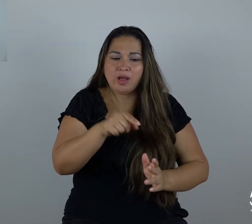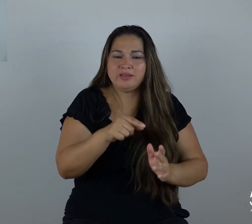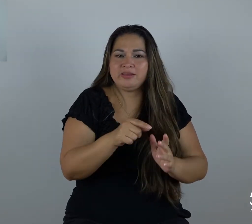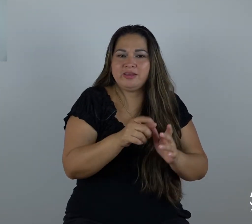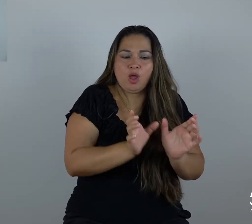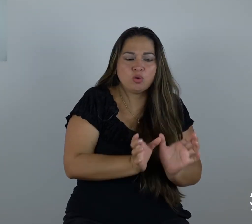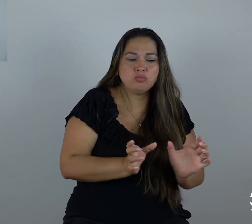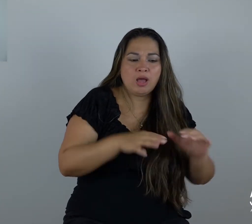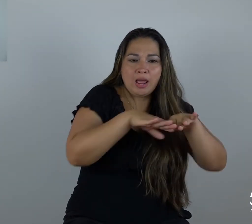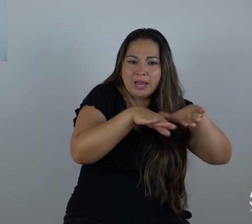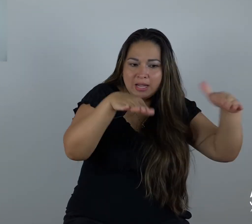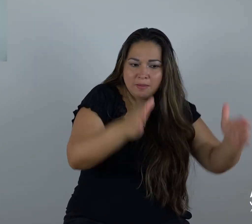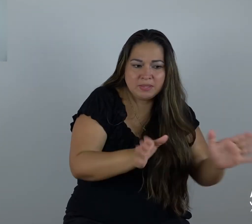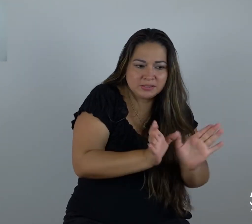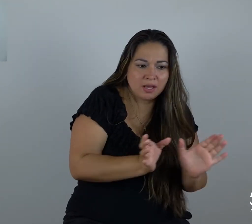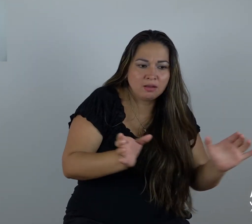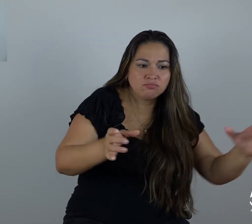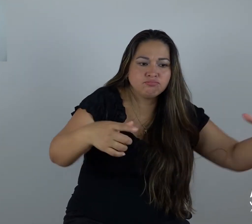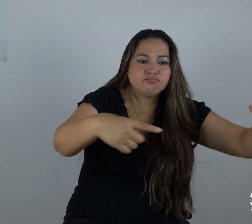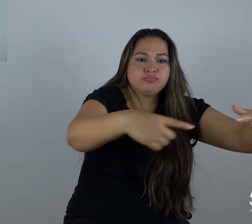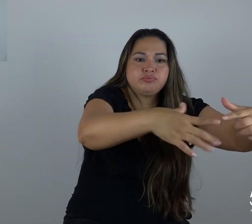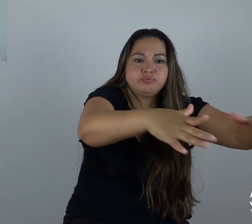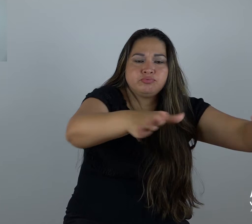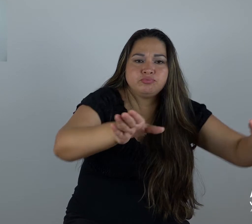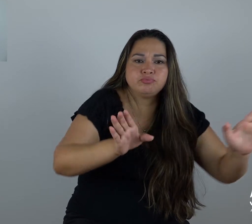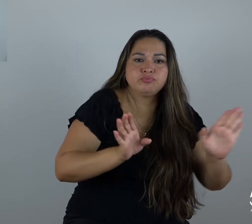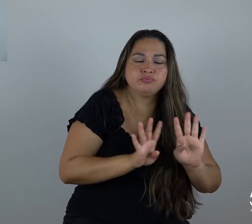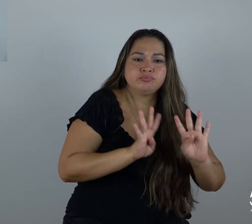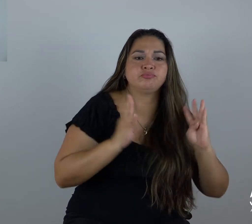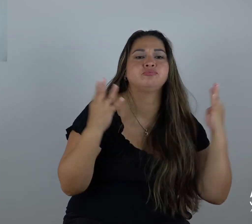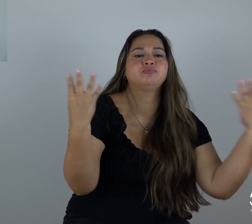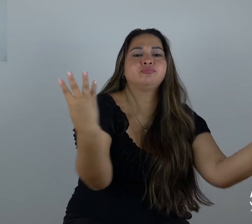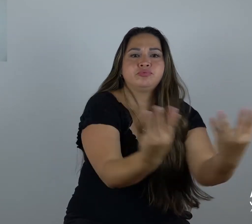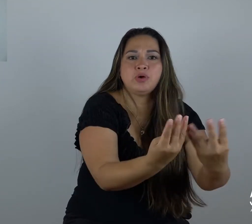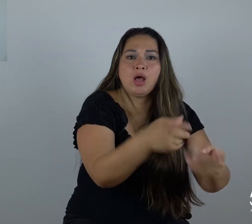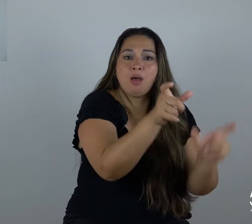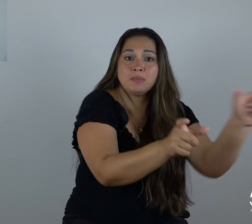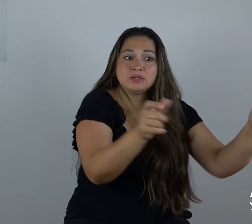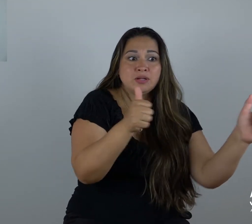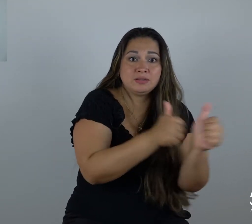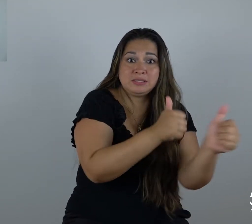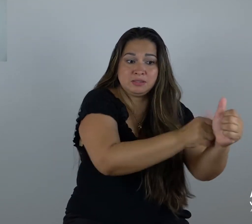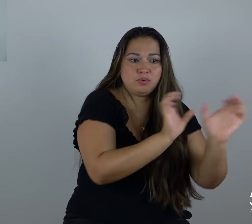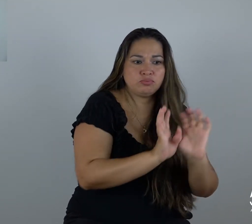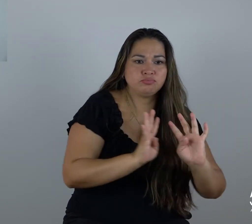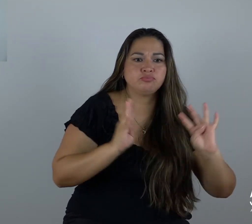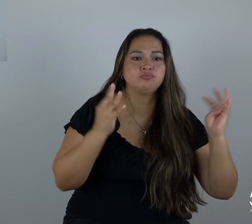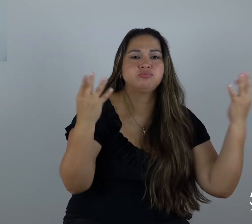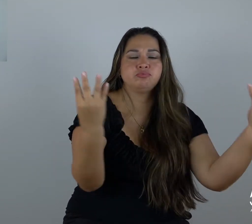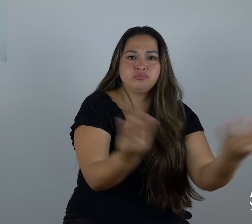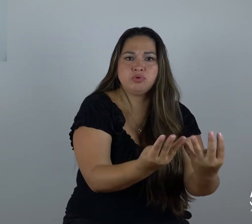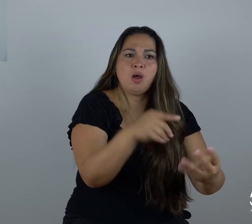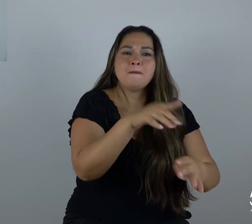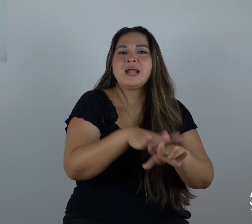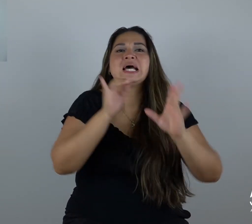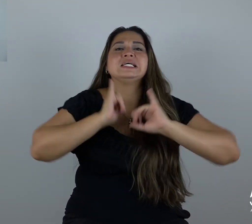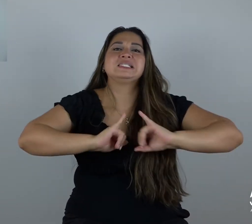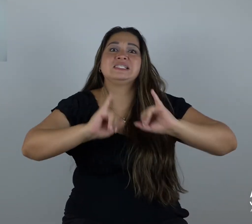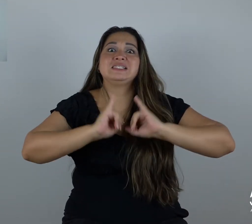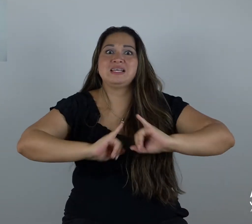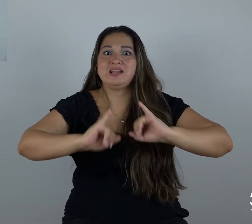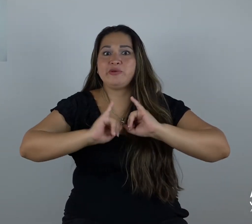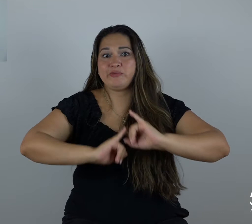Pascua. Envía a sus discípulos a preparar un lugar, un aposento, donde poder celebrar esa fiesta con ellos, con